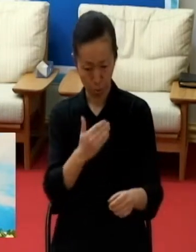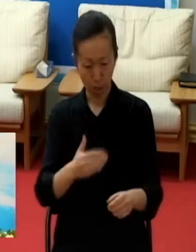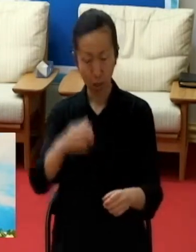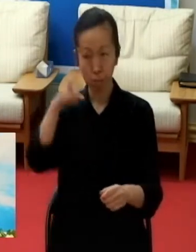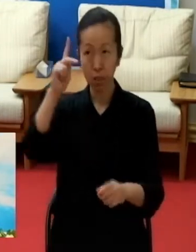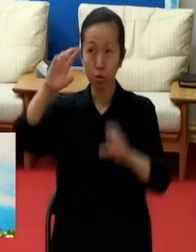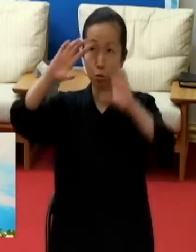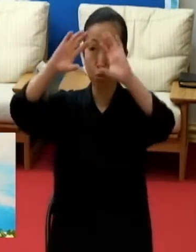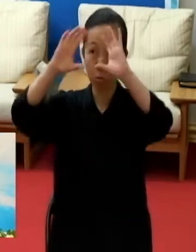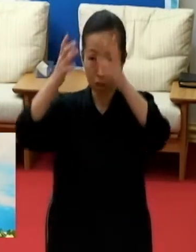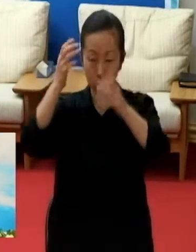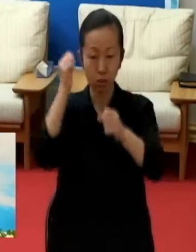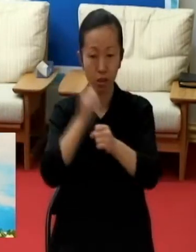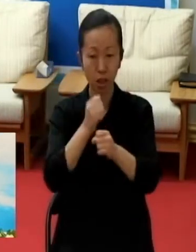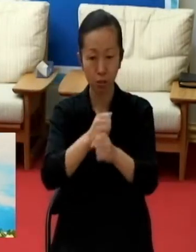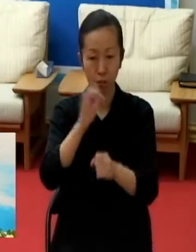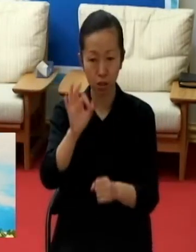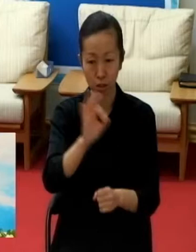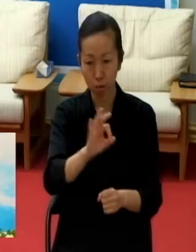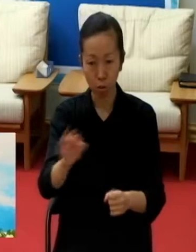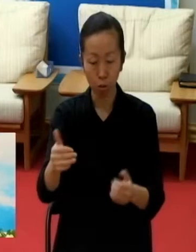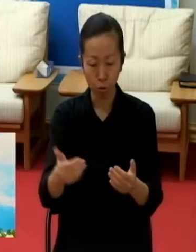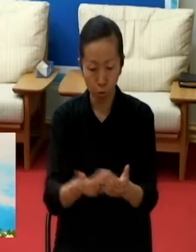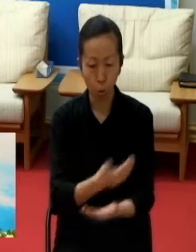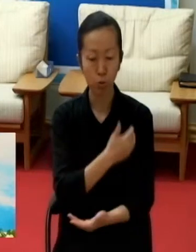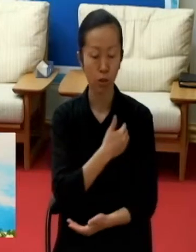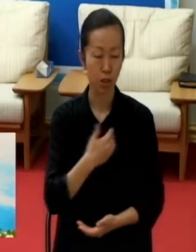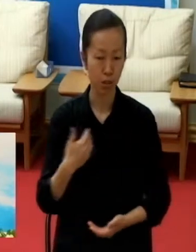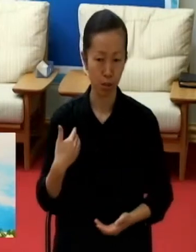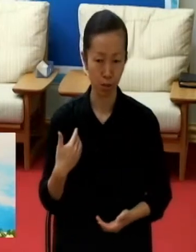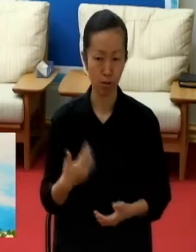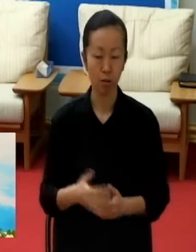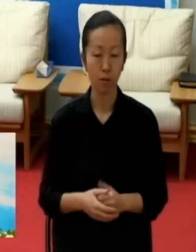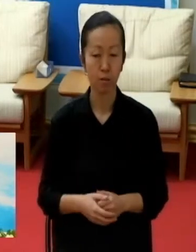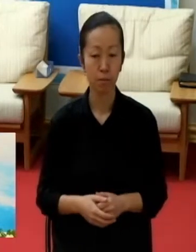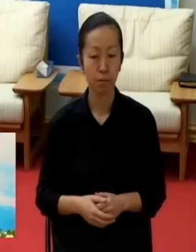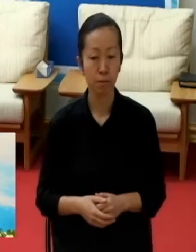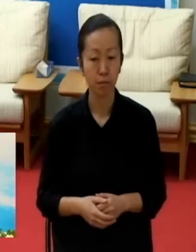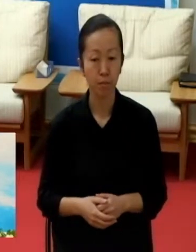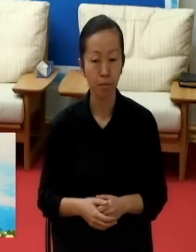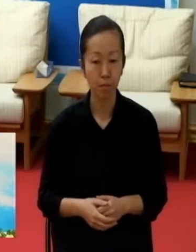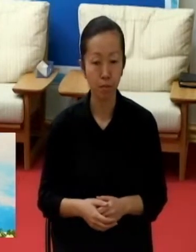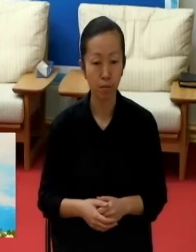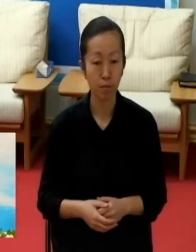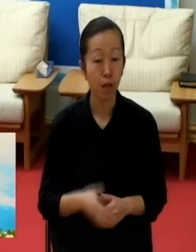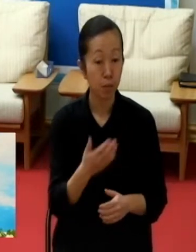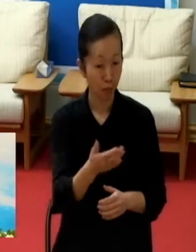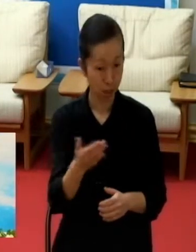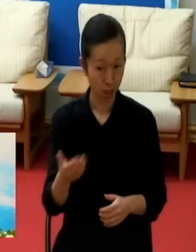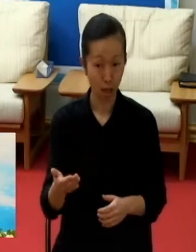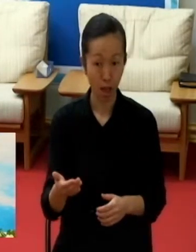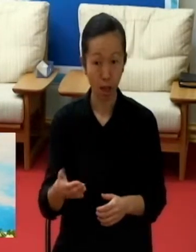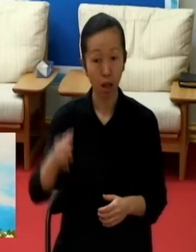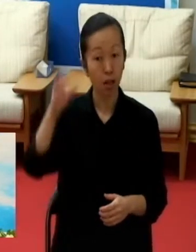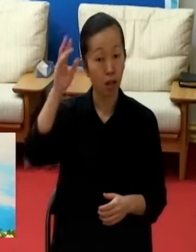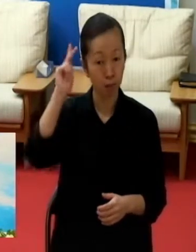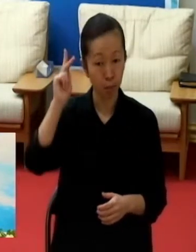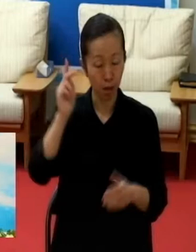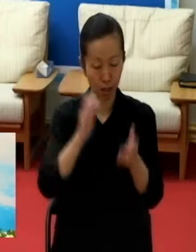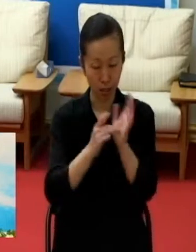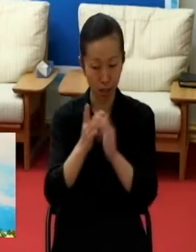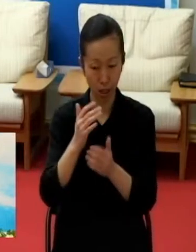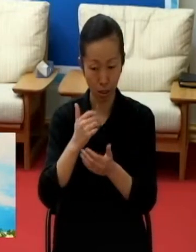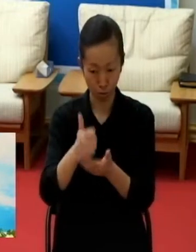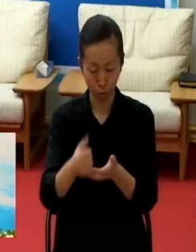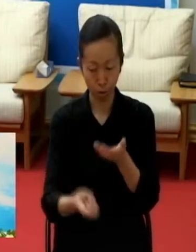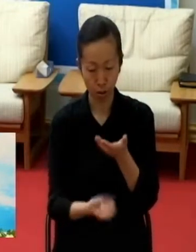品を残すことができます。 여러분, 흔적이 있는 사람은 어떤 문제 속에서도 흔들리지 않습니다. 皆さん、神様、イエスの